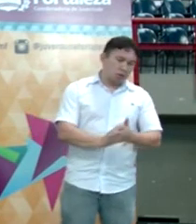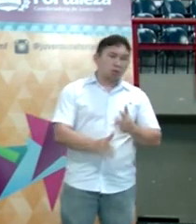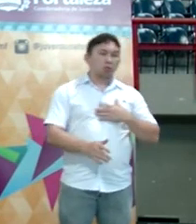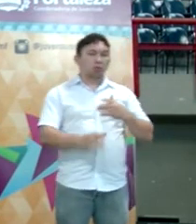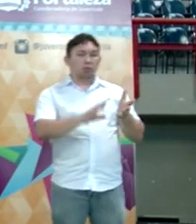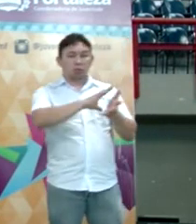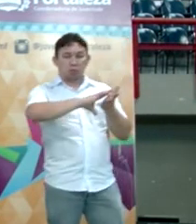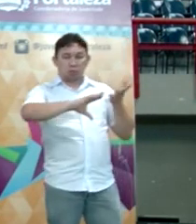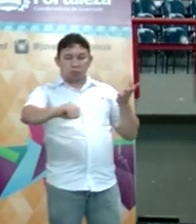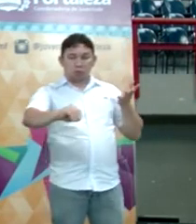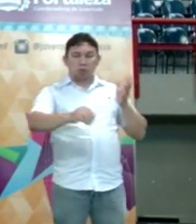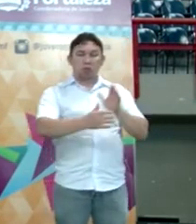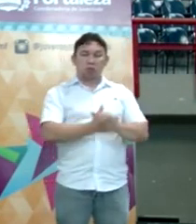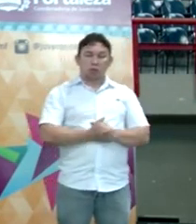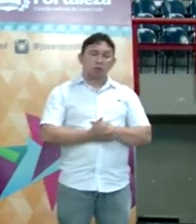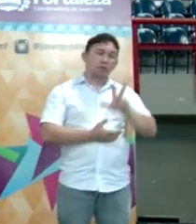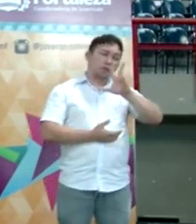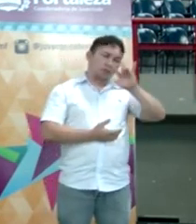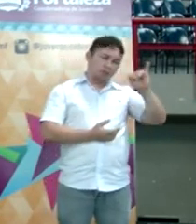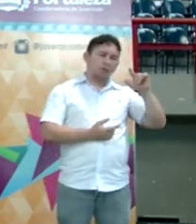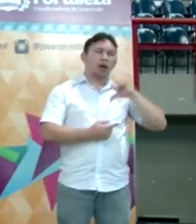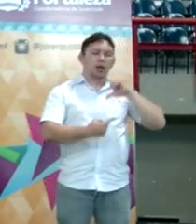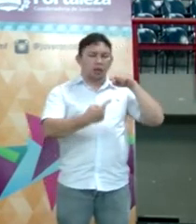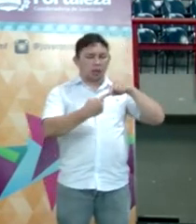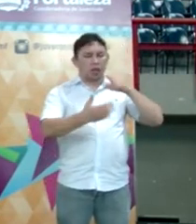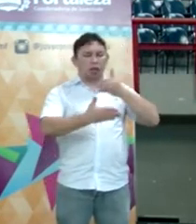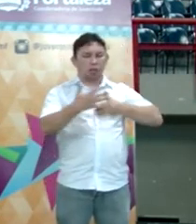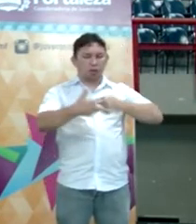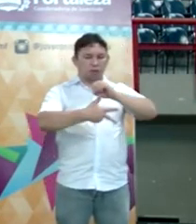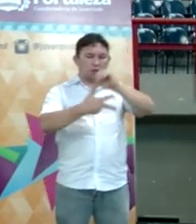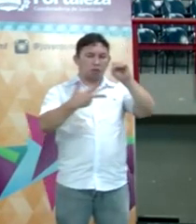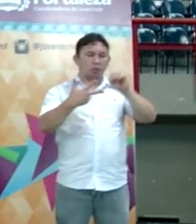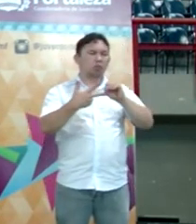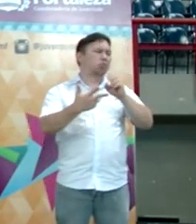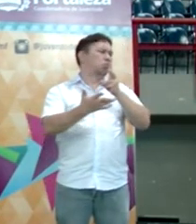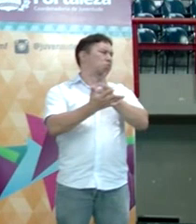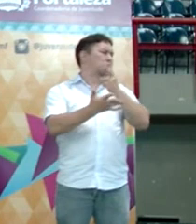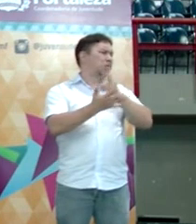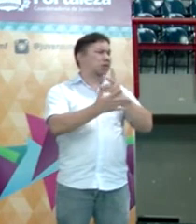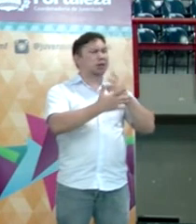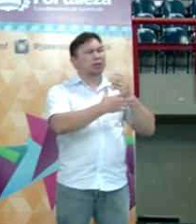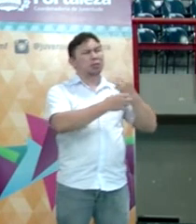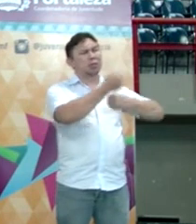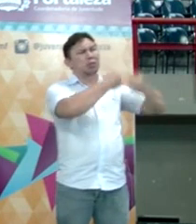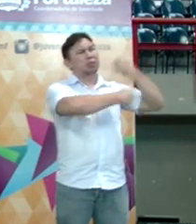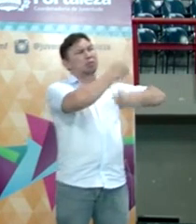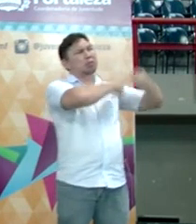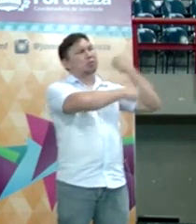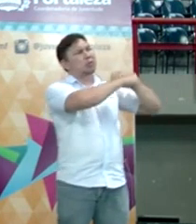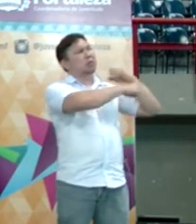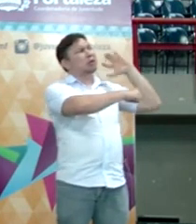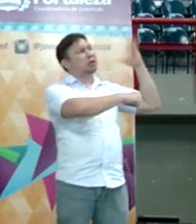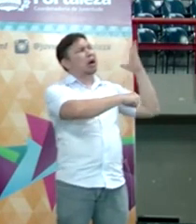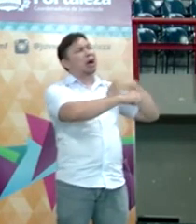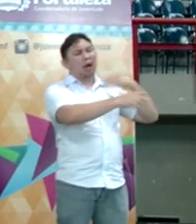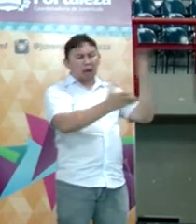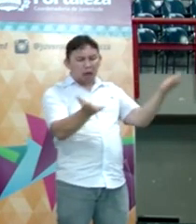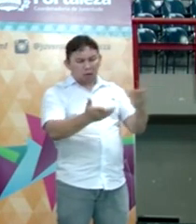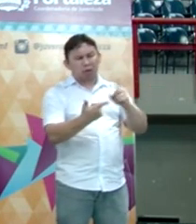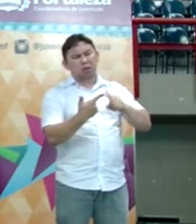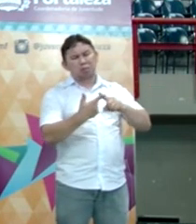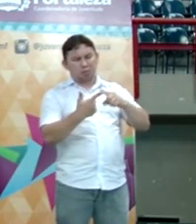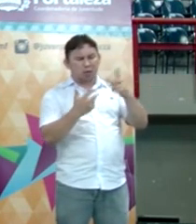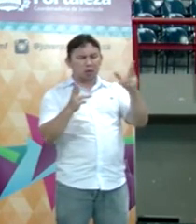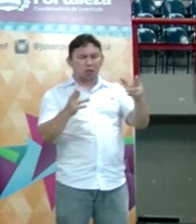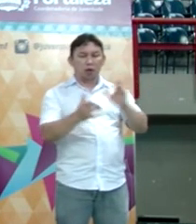Pode escrever aí, o Alexandre disse que vai cair na prova essa questão. Porque todo ano cai essa questão aqui. Questão 6 é